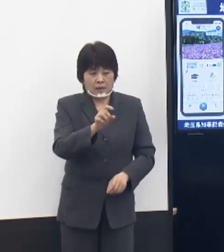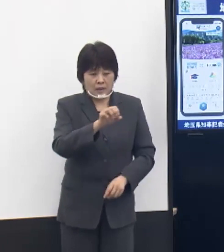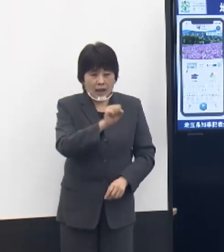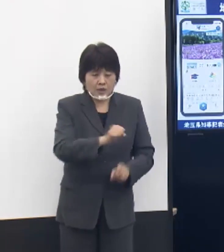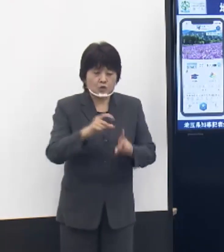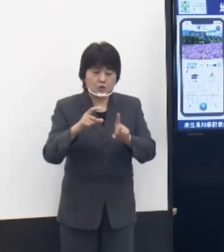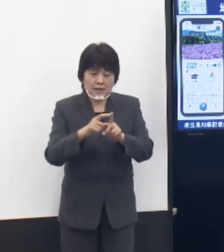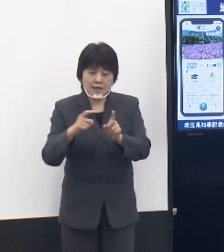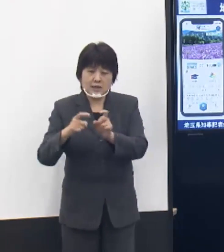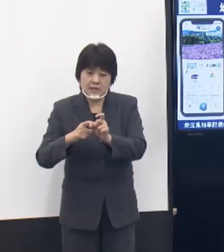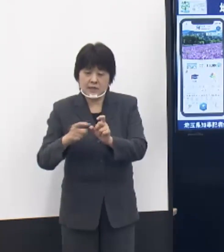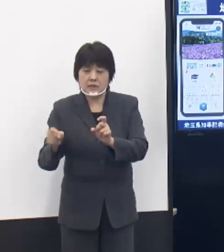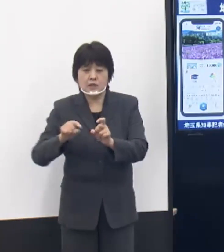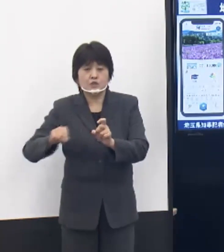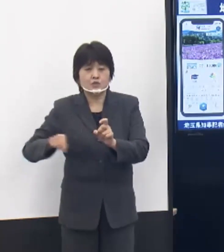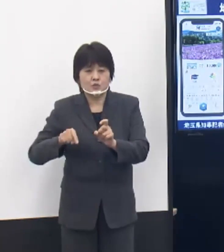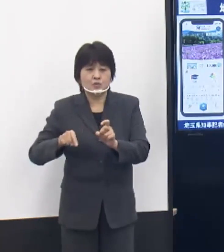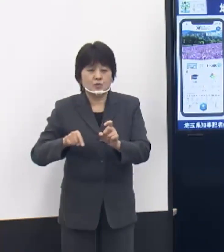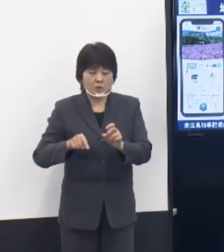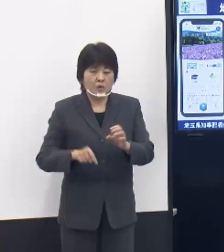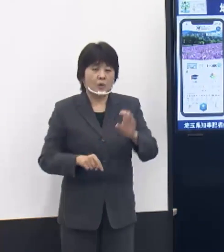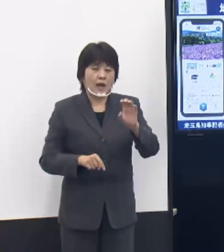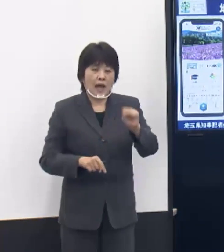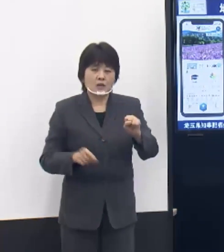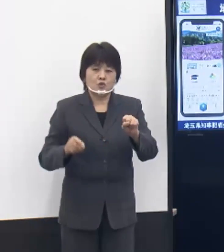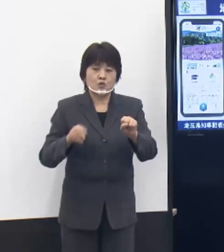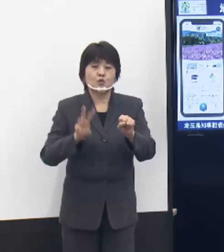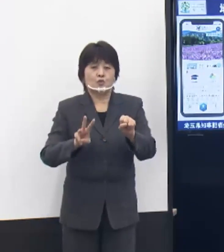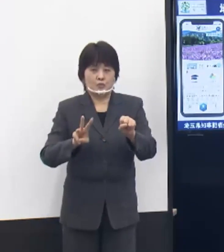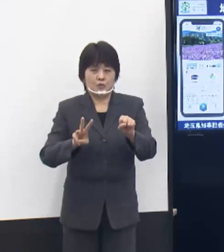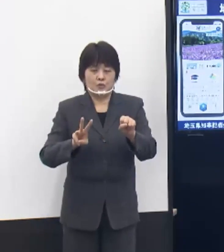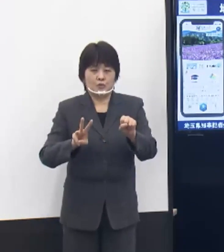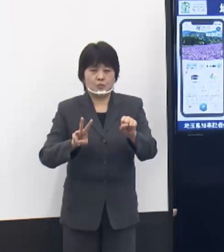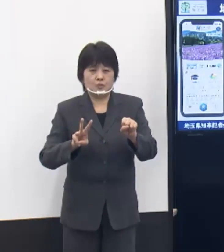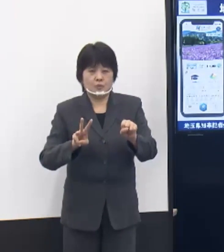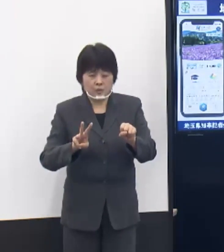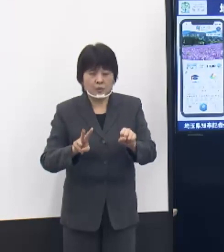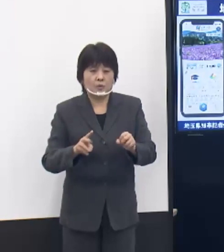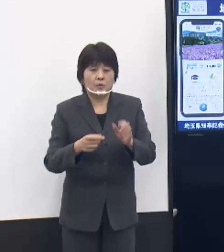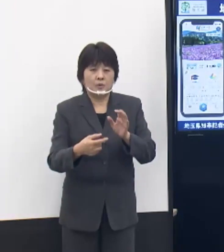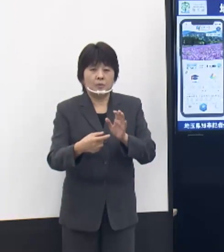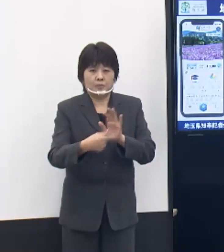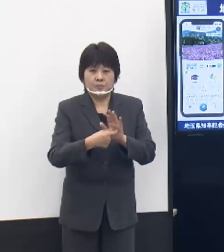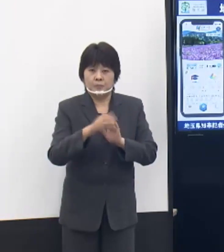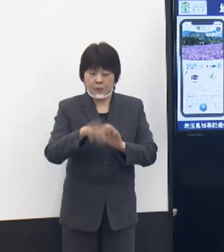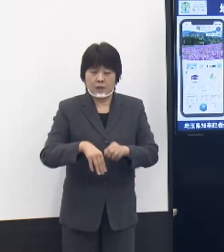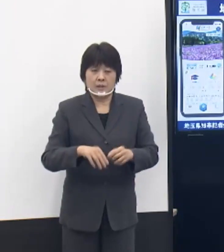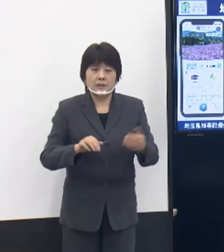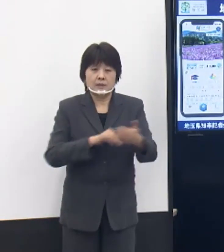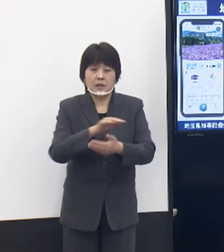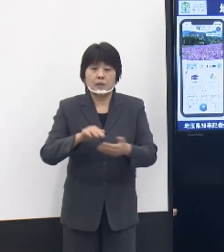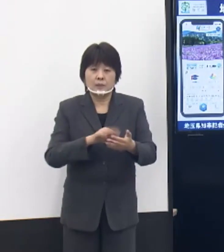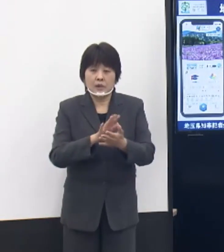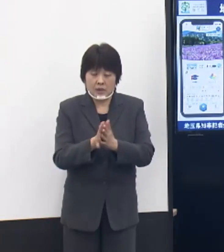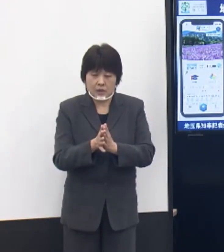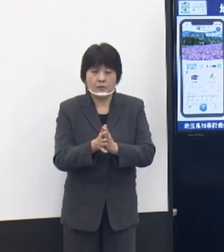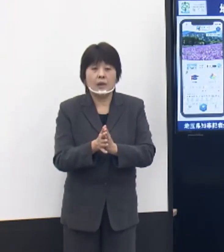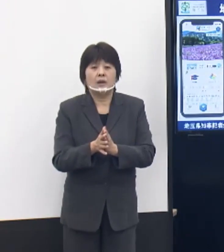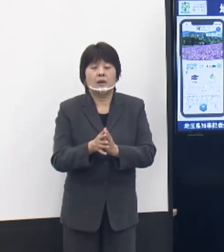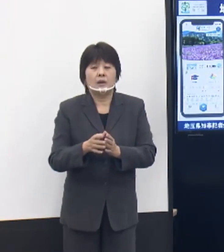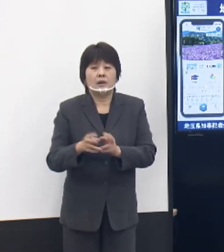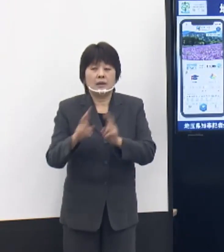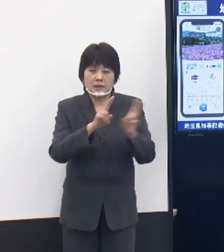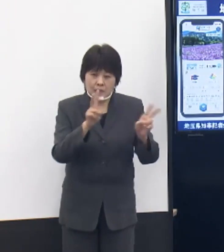プリ、これを S キューブと名付けましたが、S キューブについてであります。埼玉県では昨年度から企